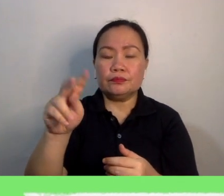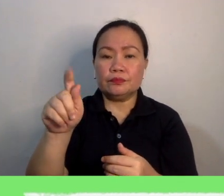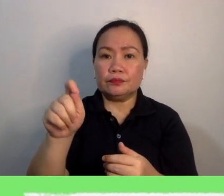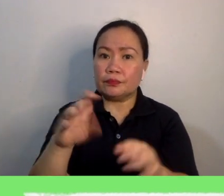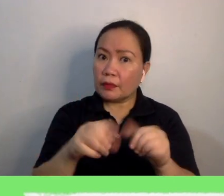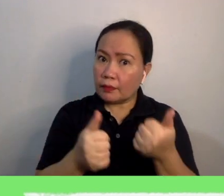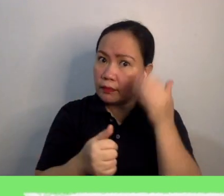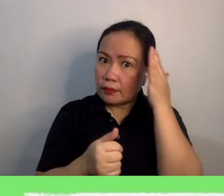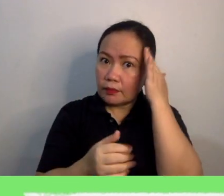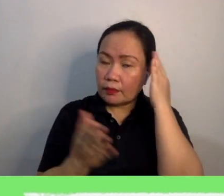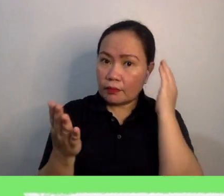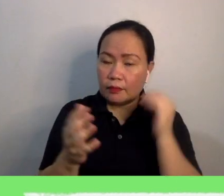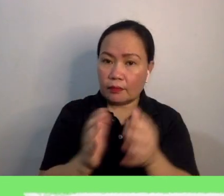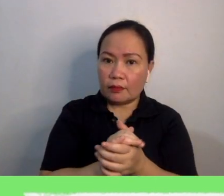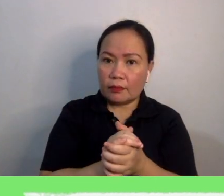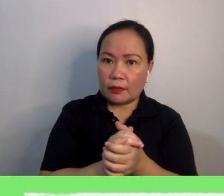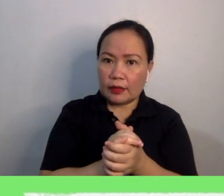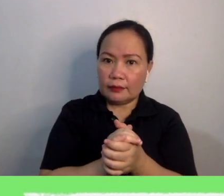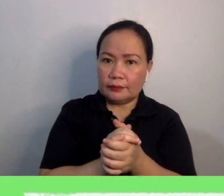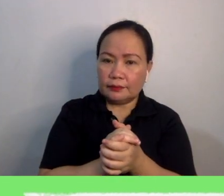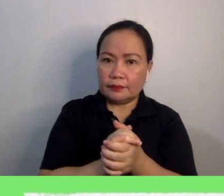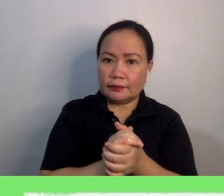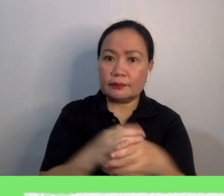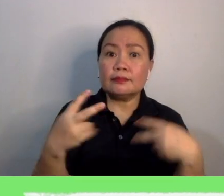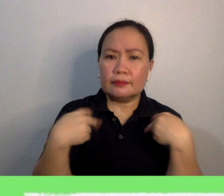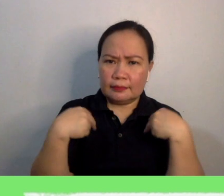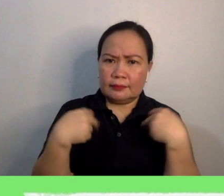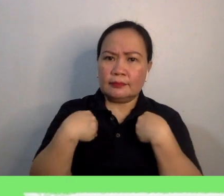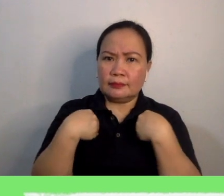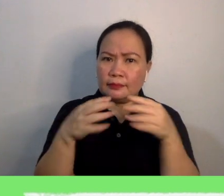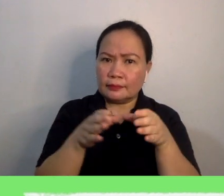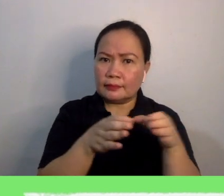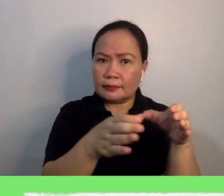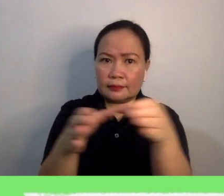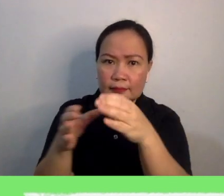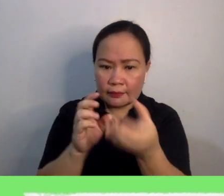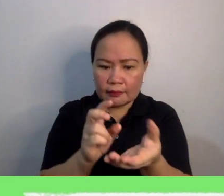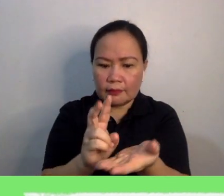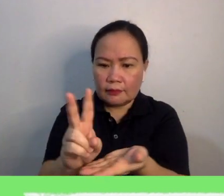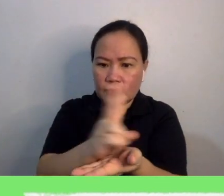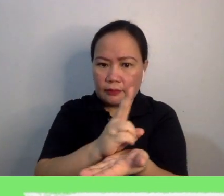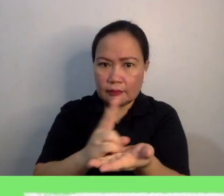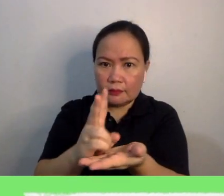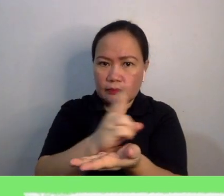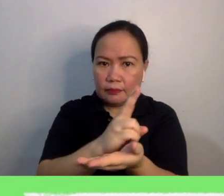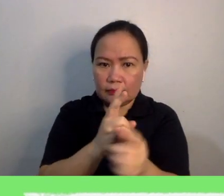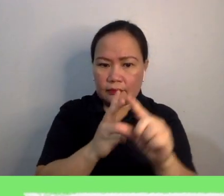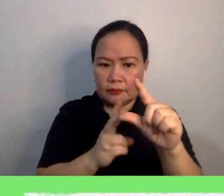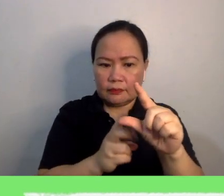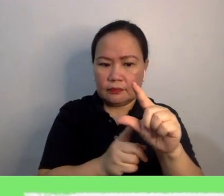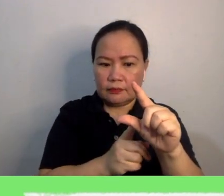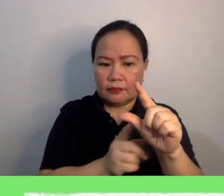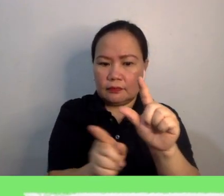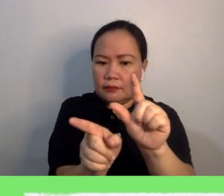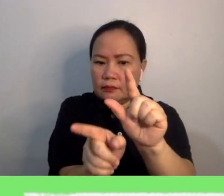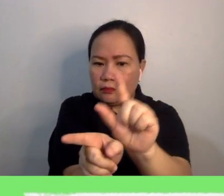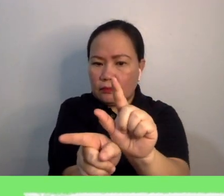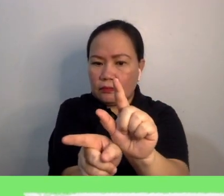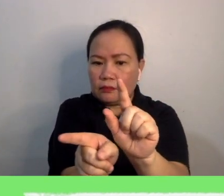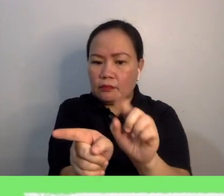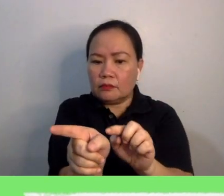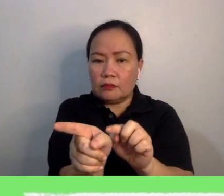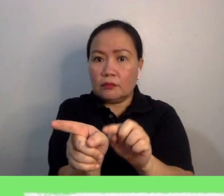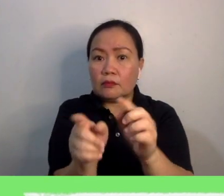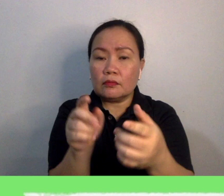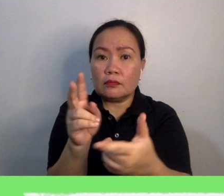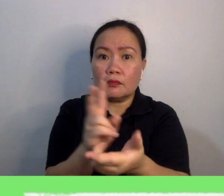angles sila? Unang-una, ang sabi dito, dapat meron silang common vertex. So, yung dalawang angles mo, as you can see, meron tayong